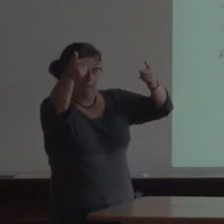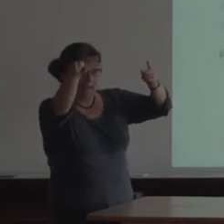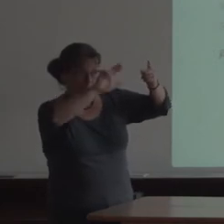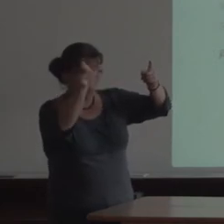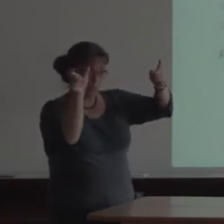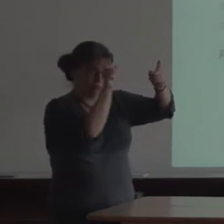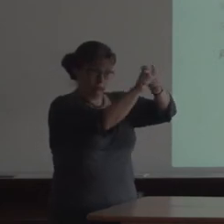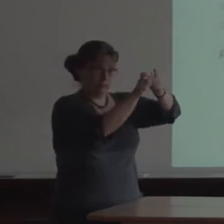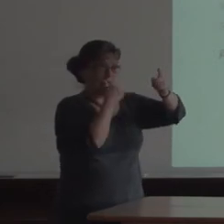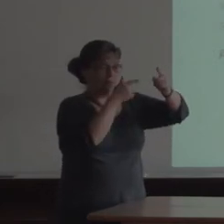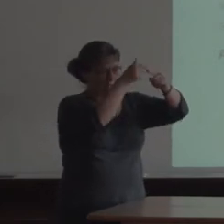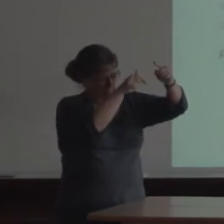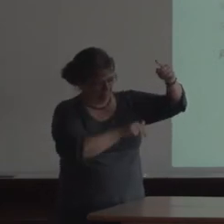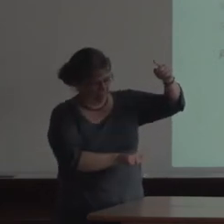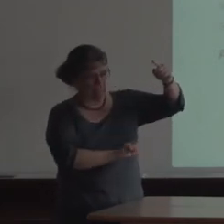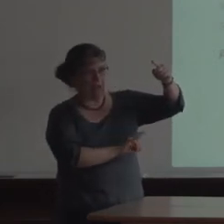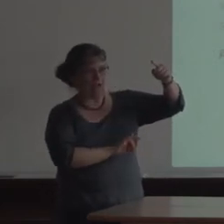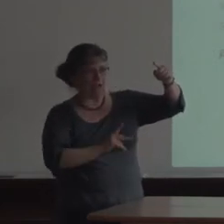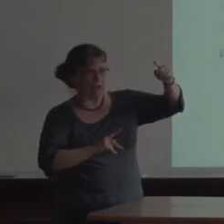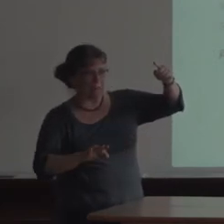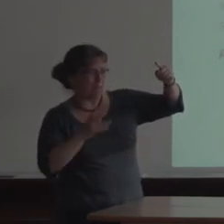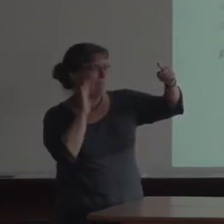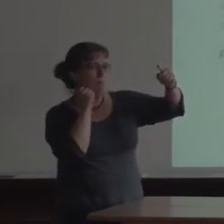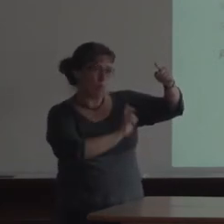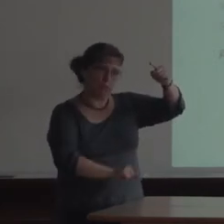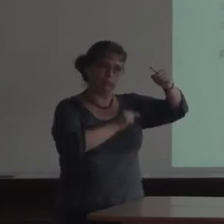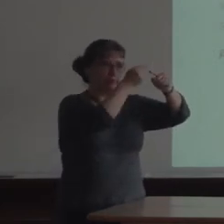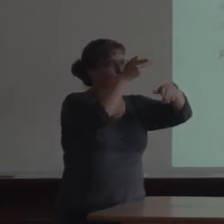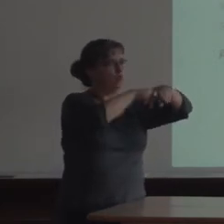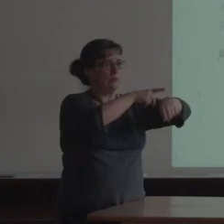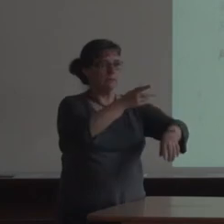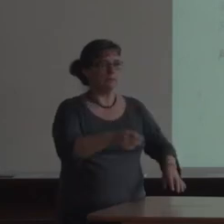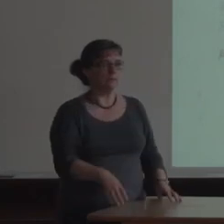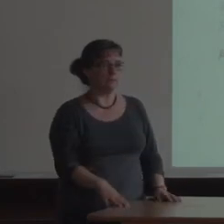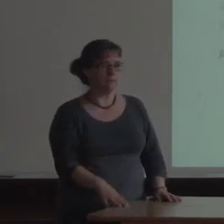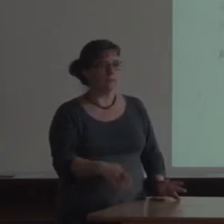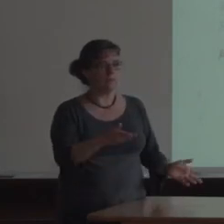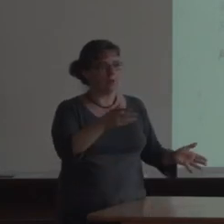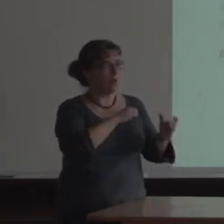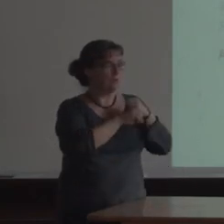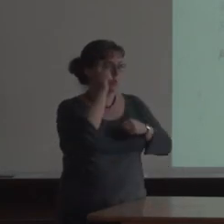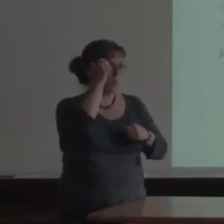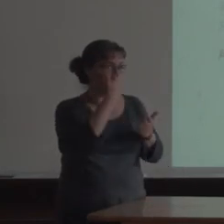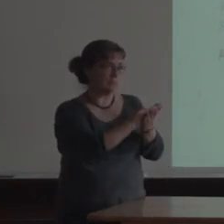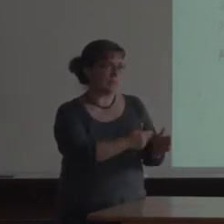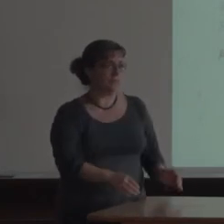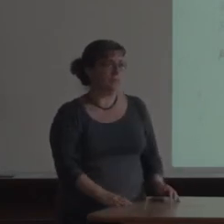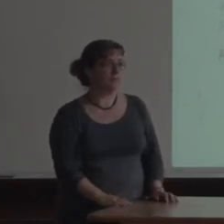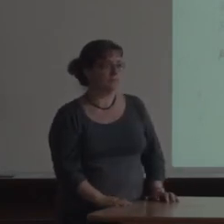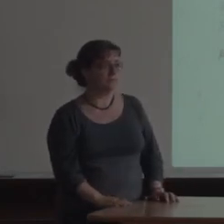de redescendre jusqu'au HTTP et de remonter toute la chaîne. Plutôt ça, la logique. Ouais.